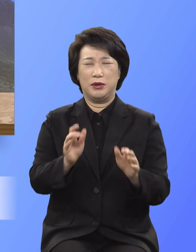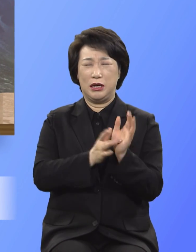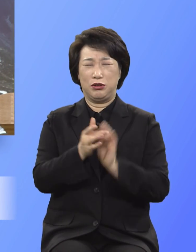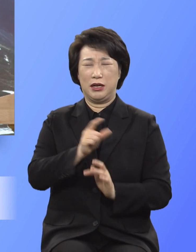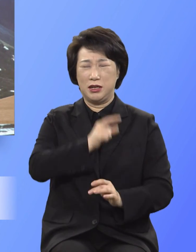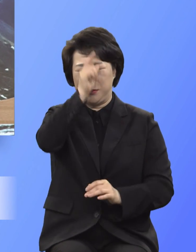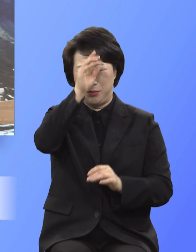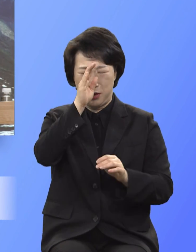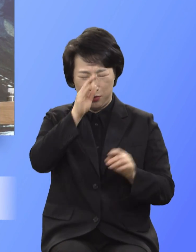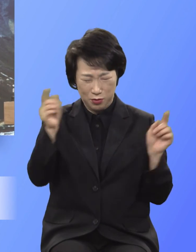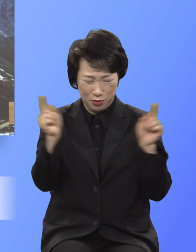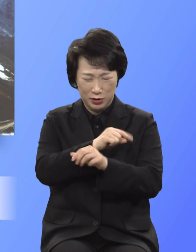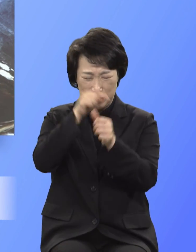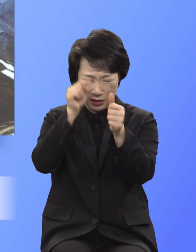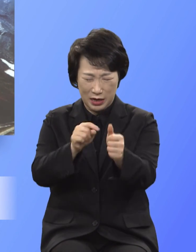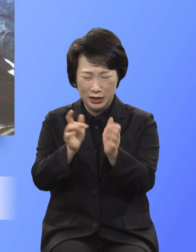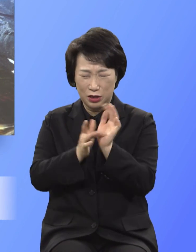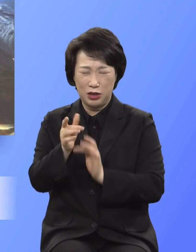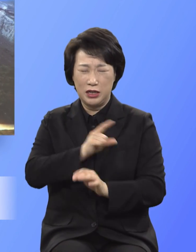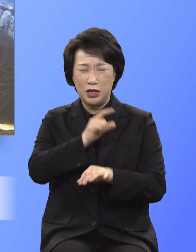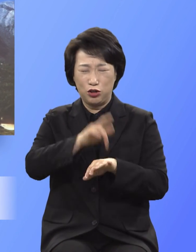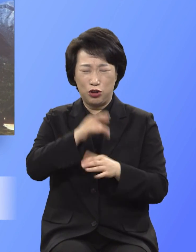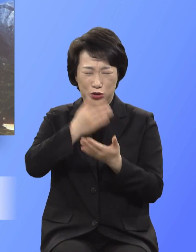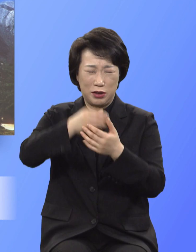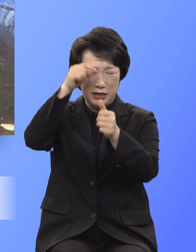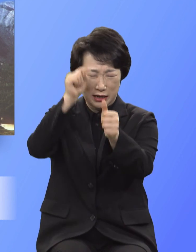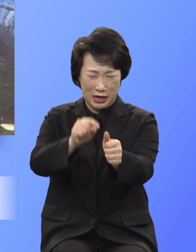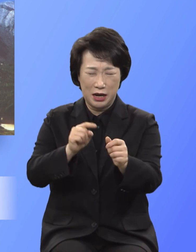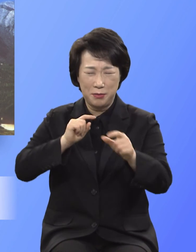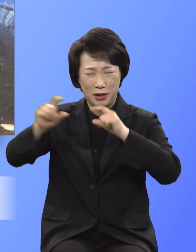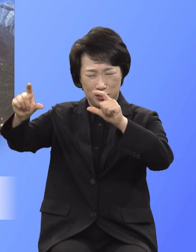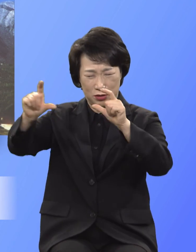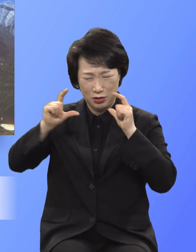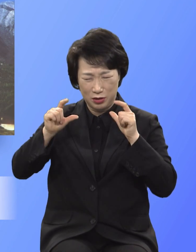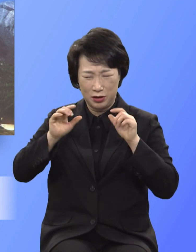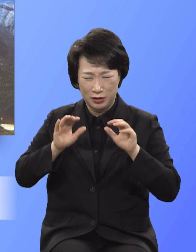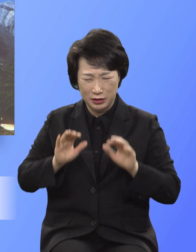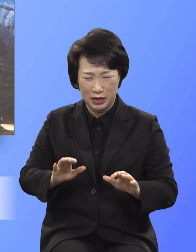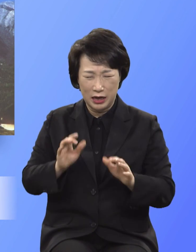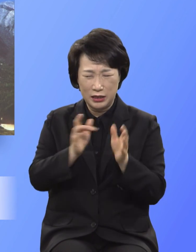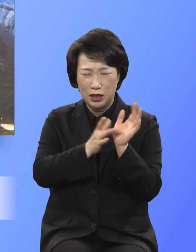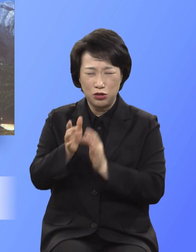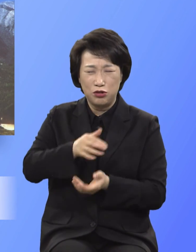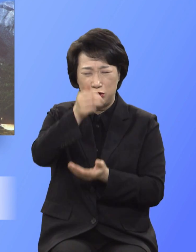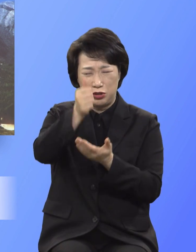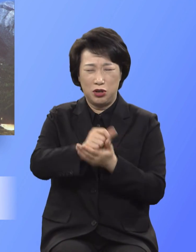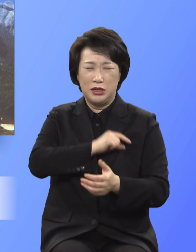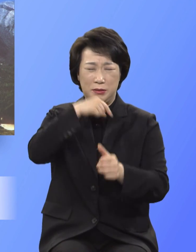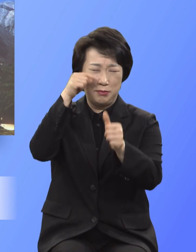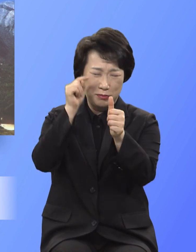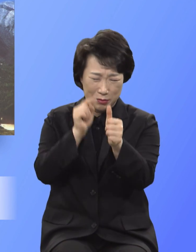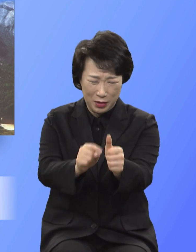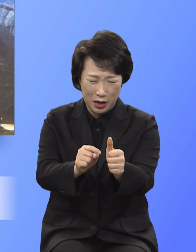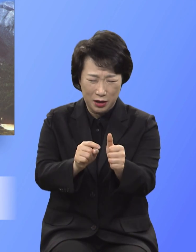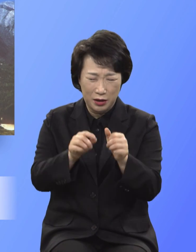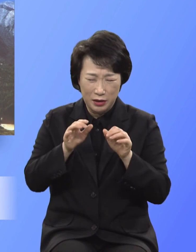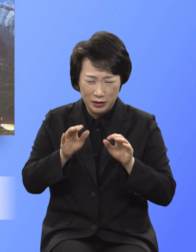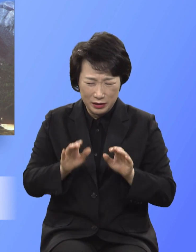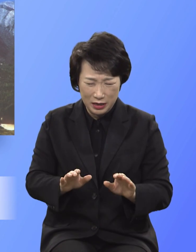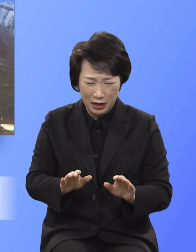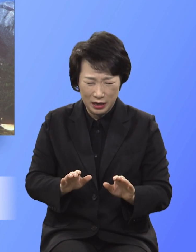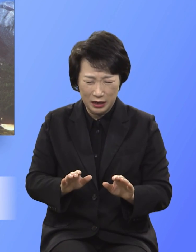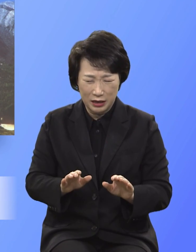병 고쳐라, 내 이름으로 귀신 쫓아내라 말씀하신 예수님의 이름으로